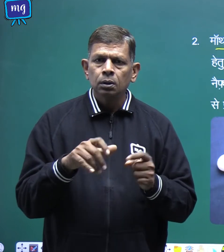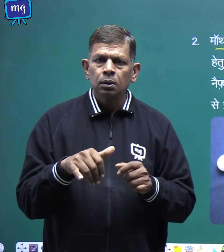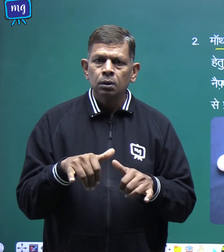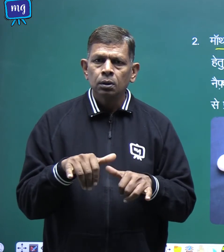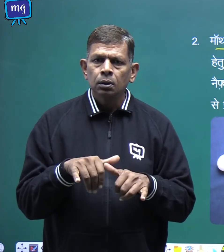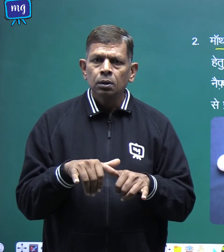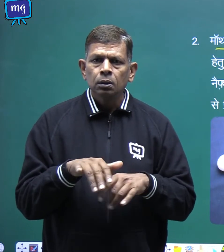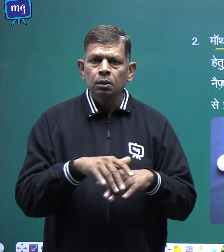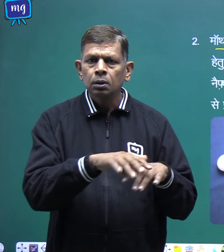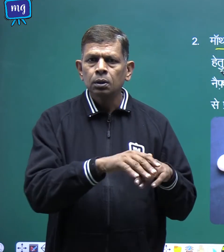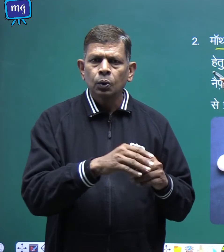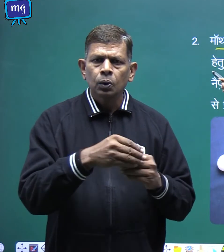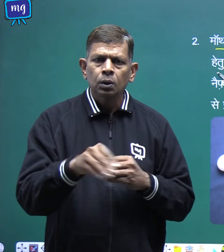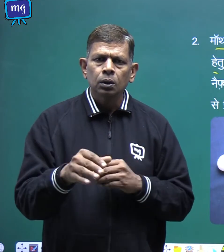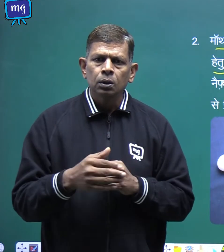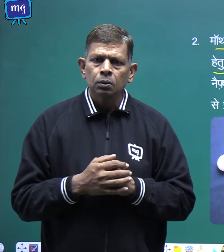भगाने हेतु